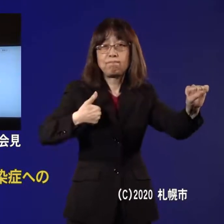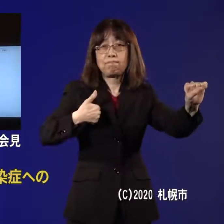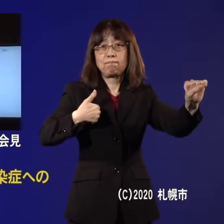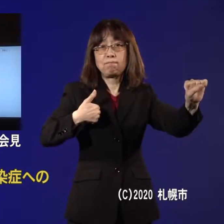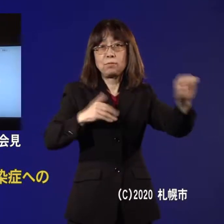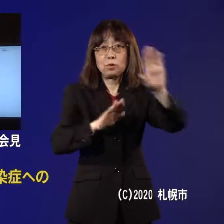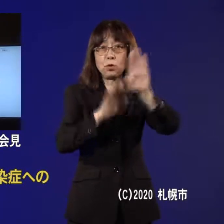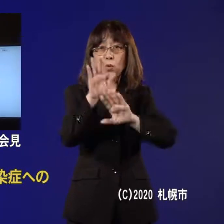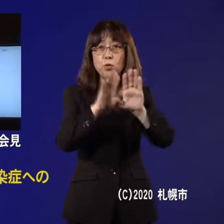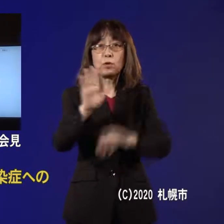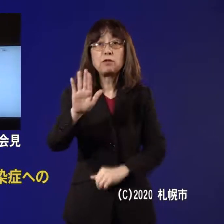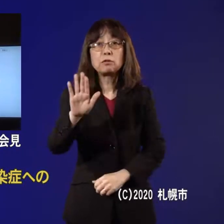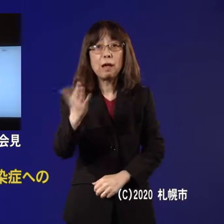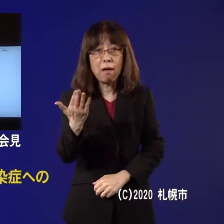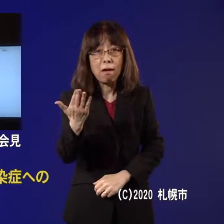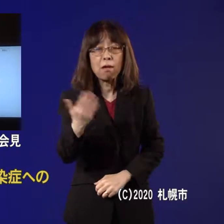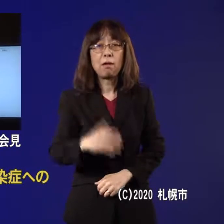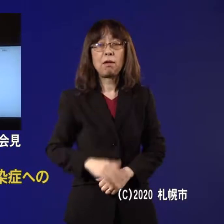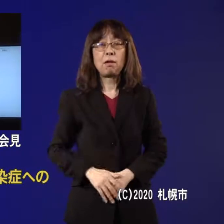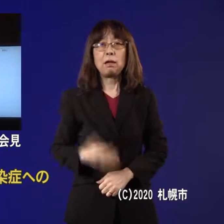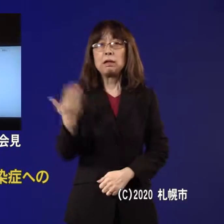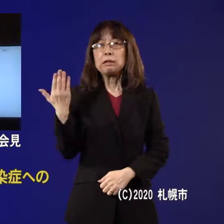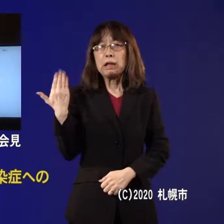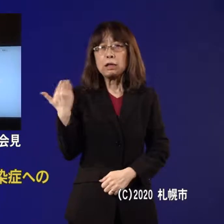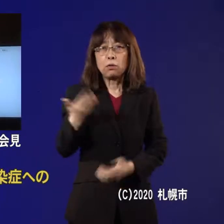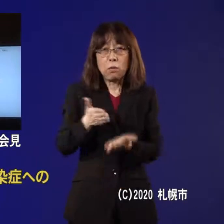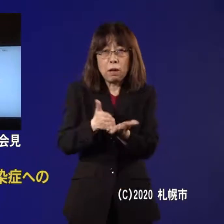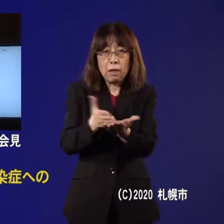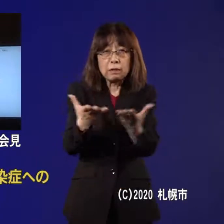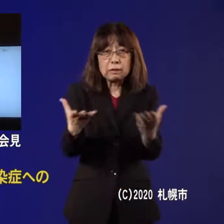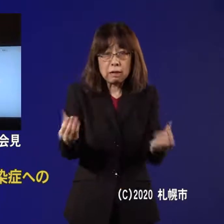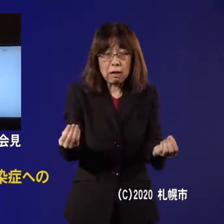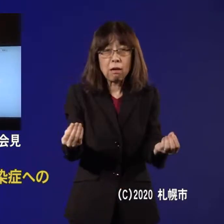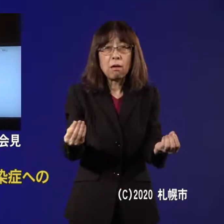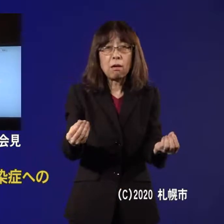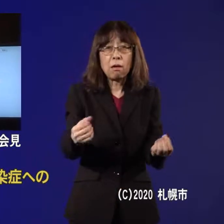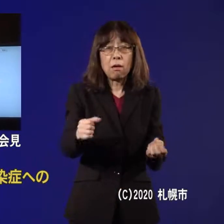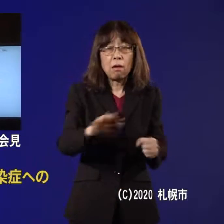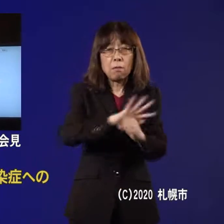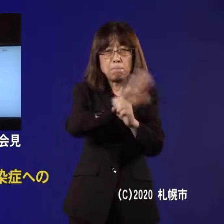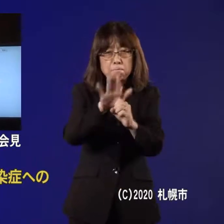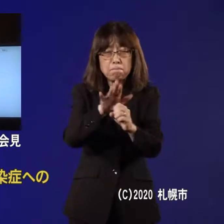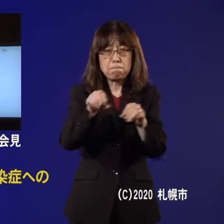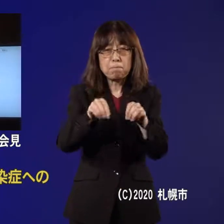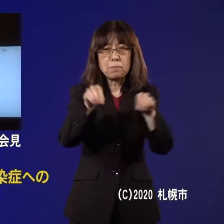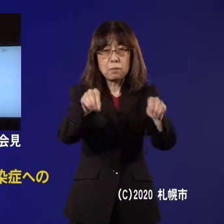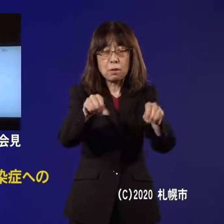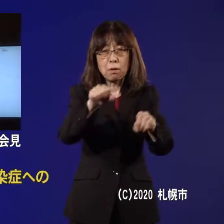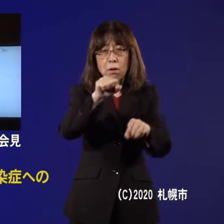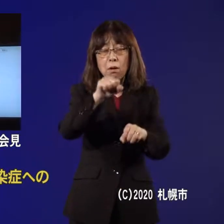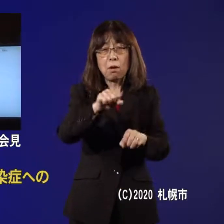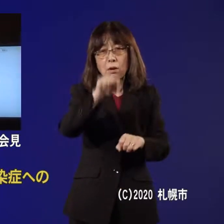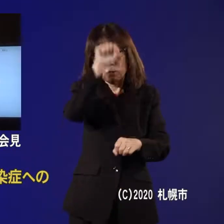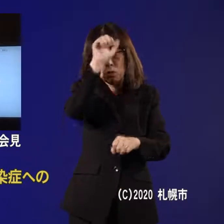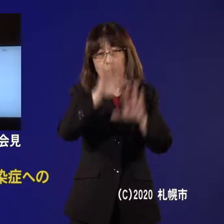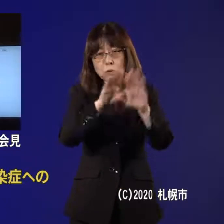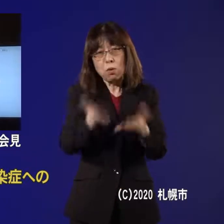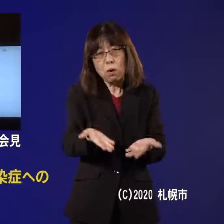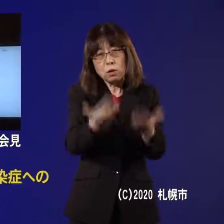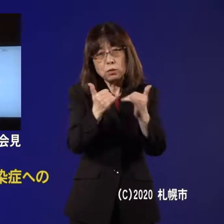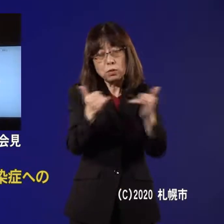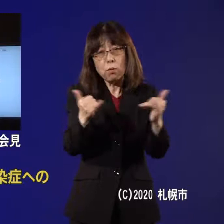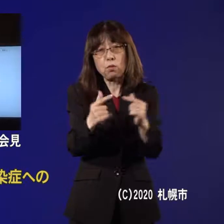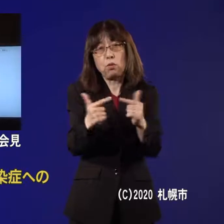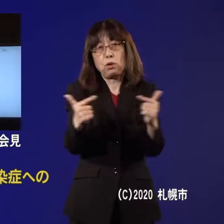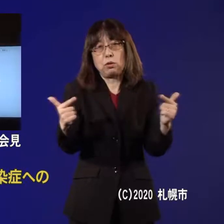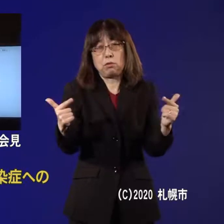でありますが、先ほど申しましたように、軽症の方の数が増えてきておりますので、この全体の患者